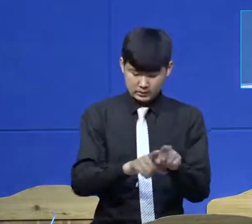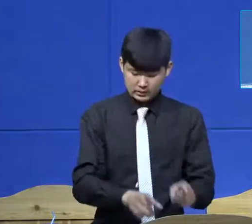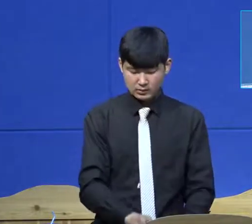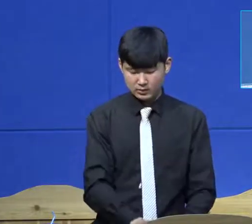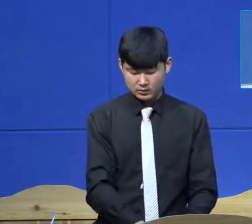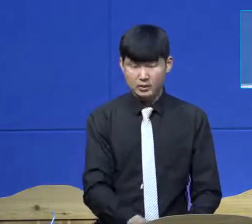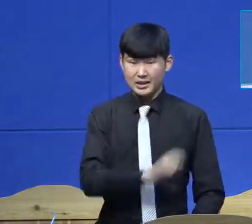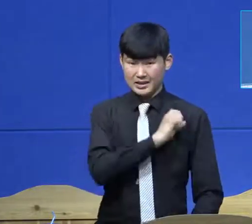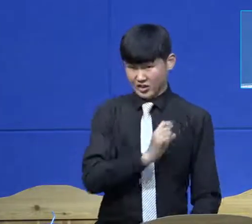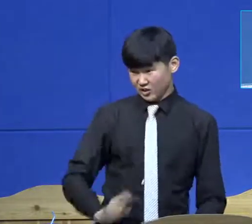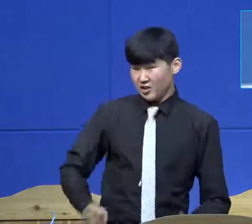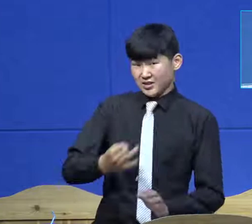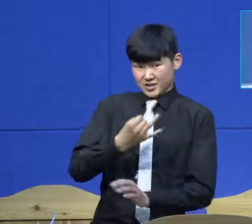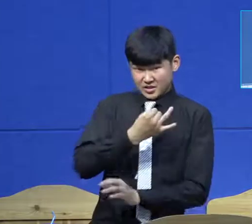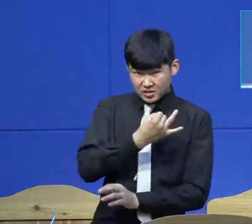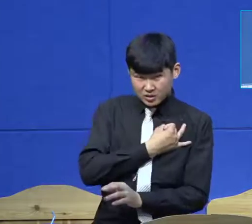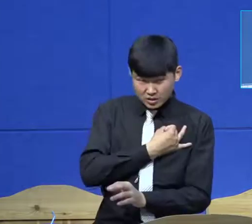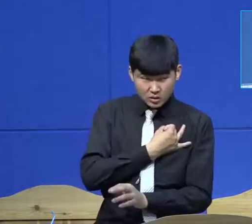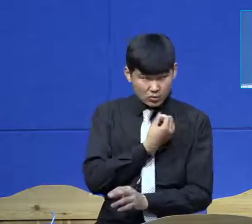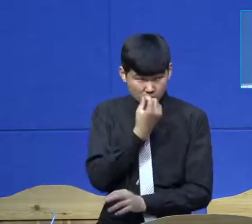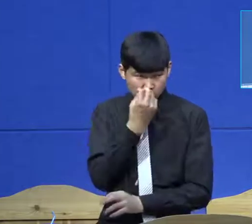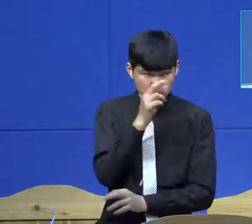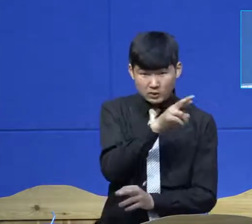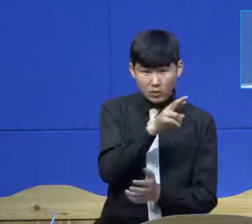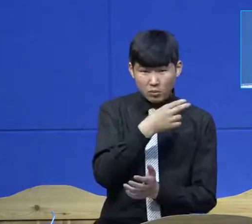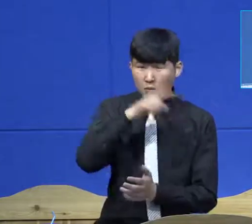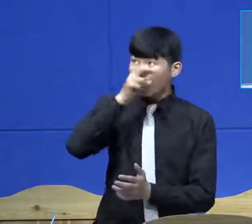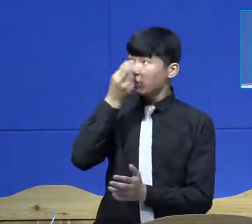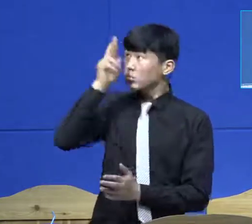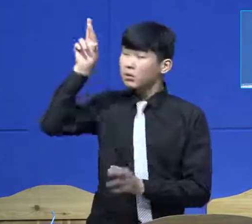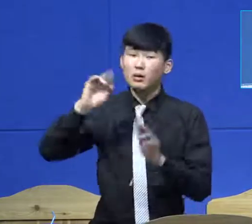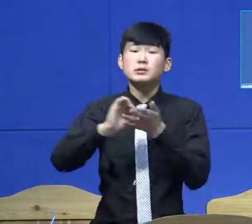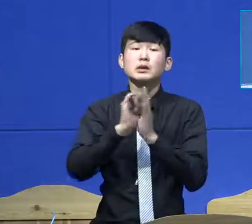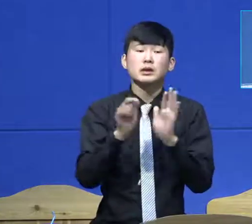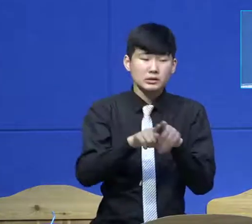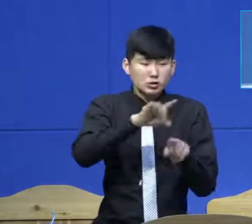Христэд итгэгч нарыг үзэн ядж байгаа нь Бурханыг үзэн ядж байгаа хэрэг. Чи юунд дам авчин вэ?